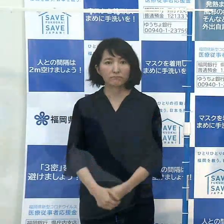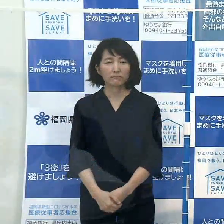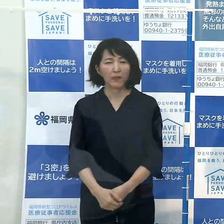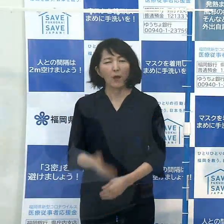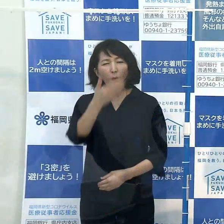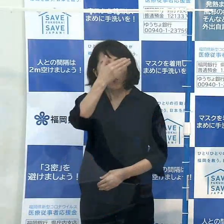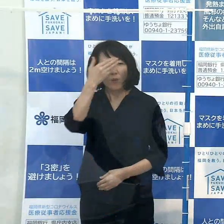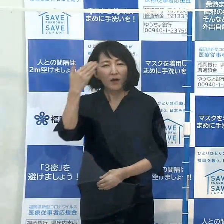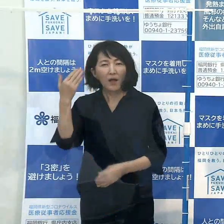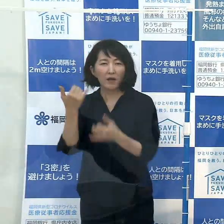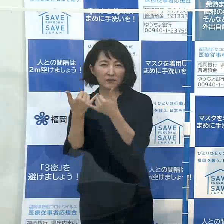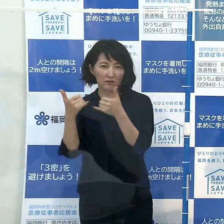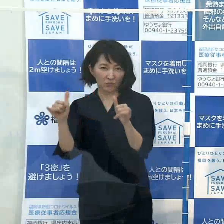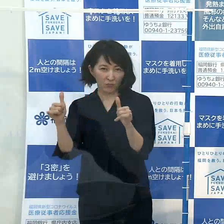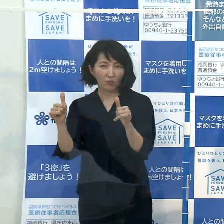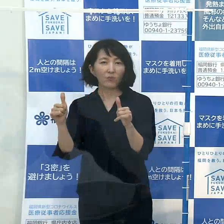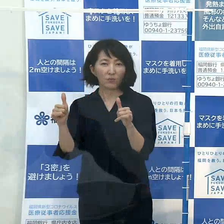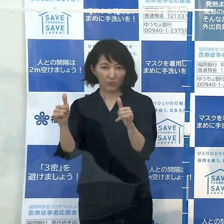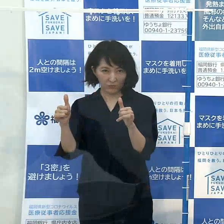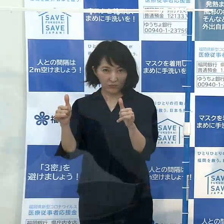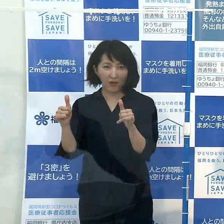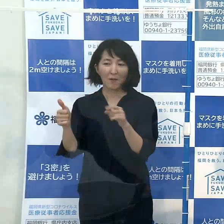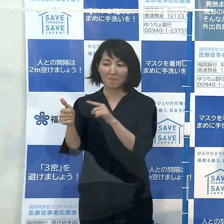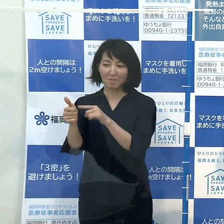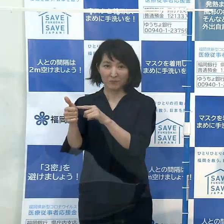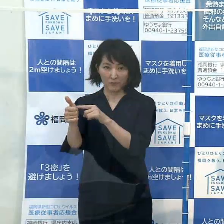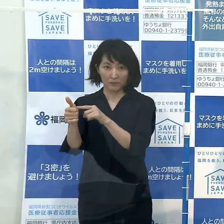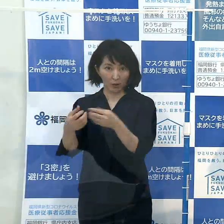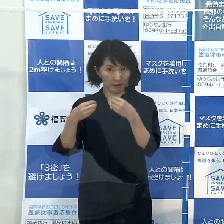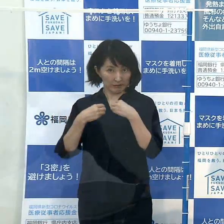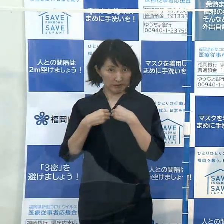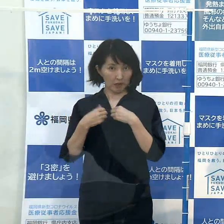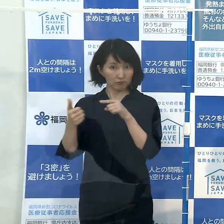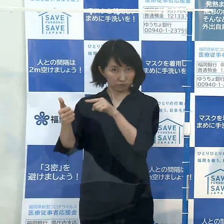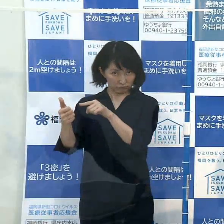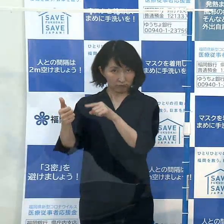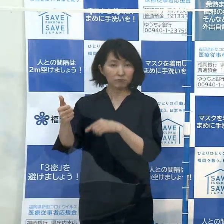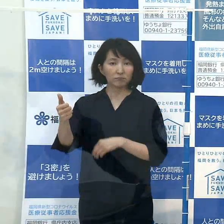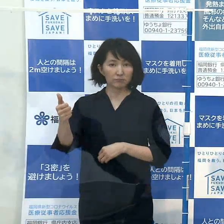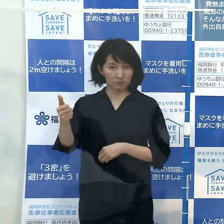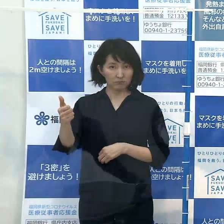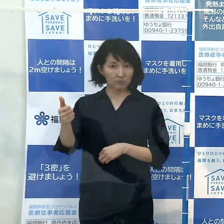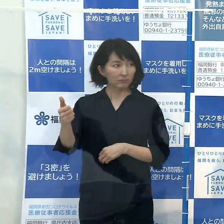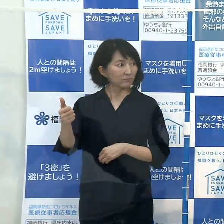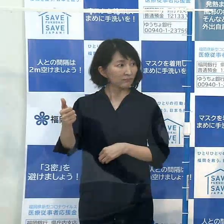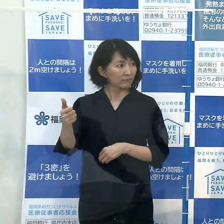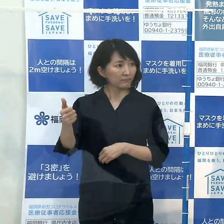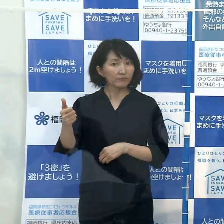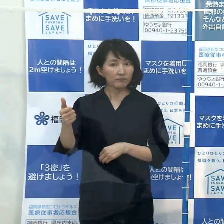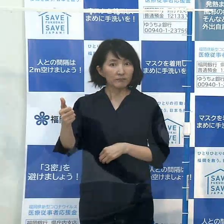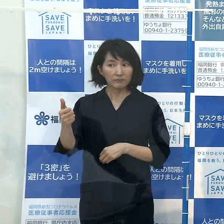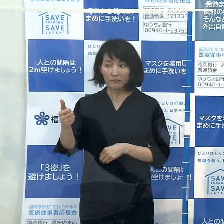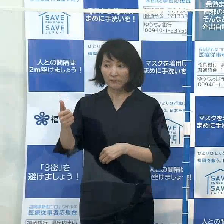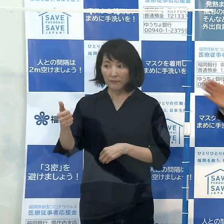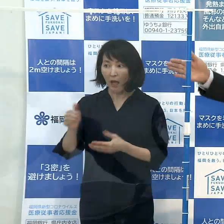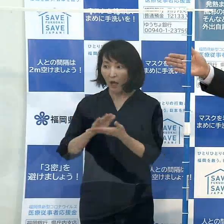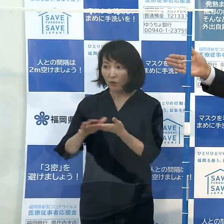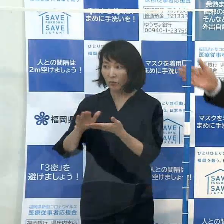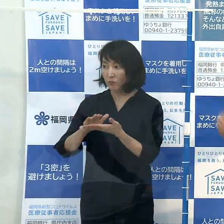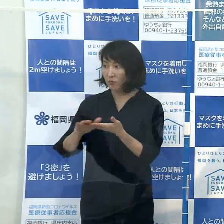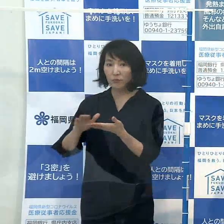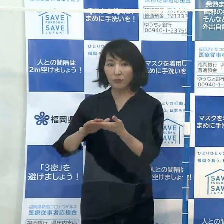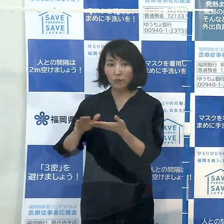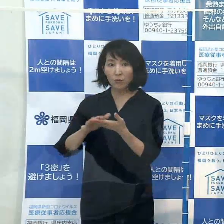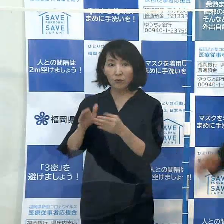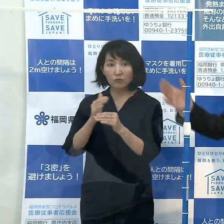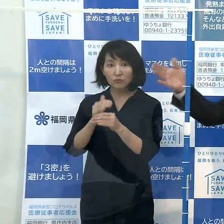若い方が感染をしてて、あ、その療養中のところね、そこはちょっと